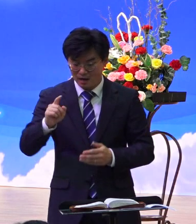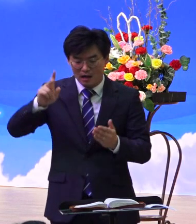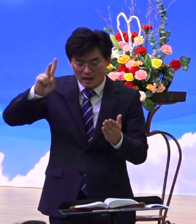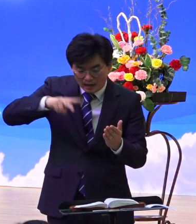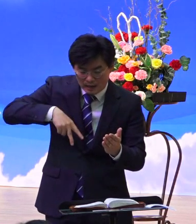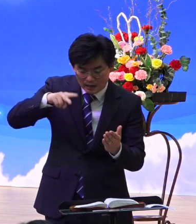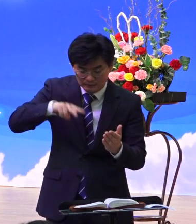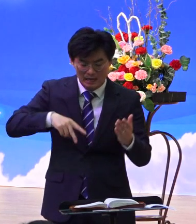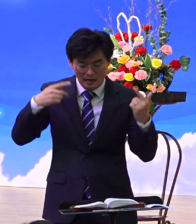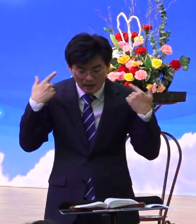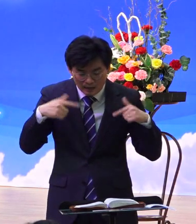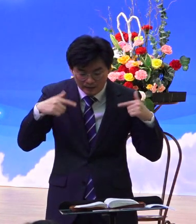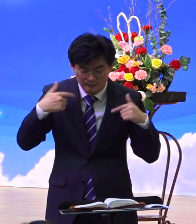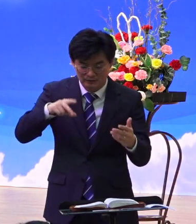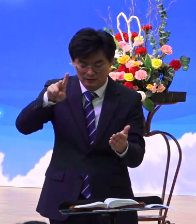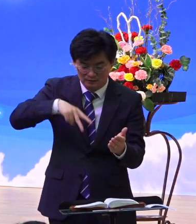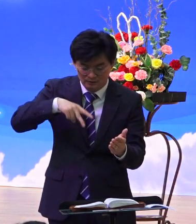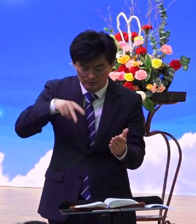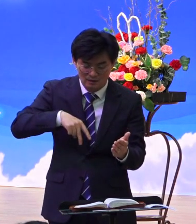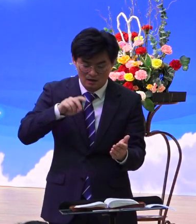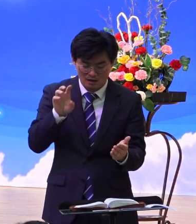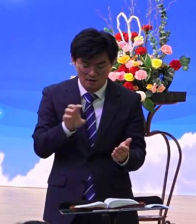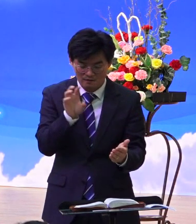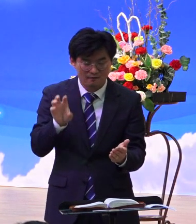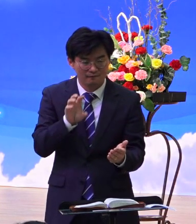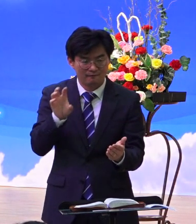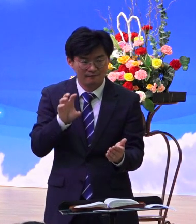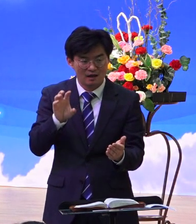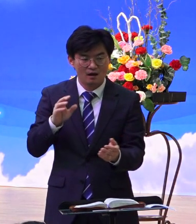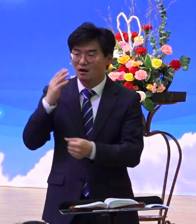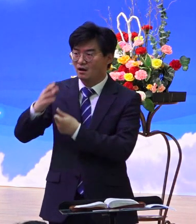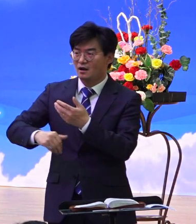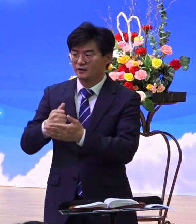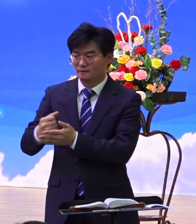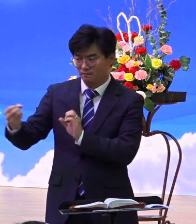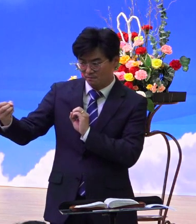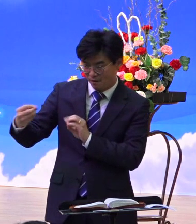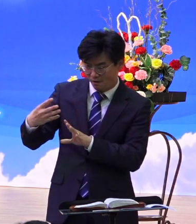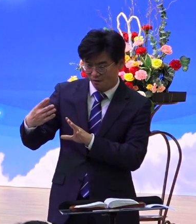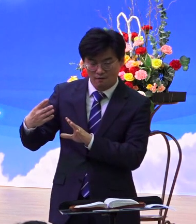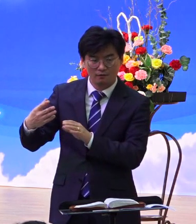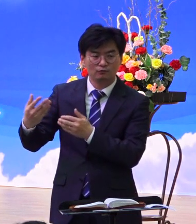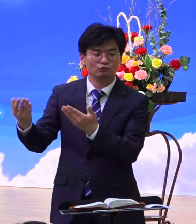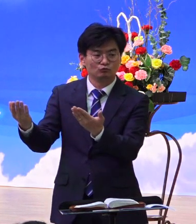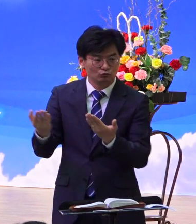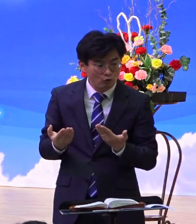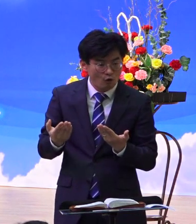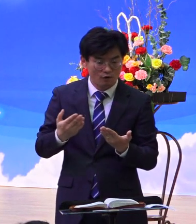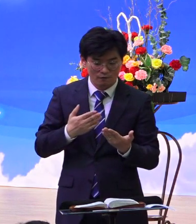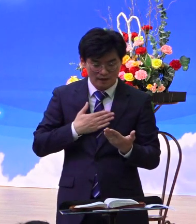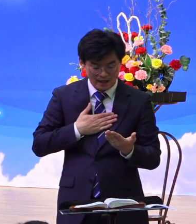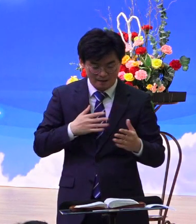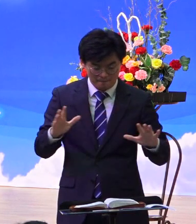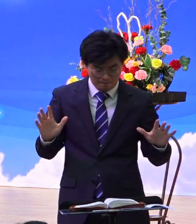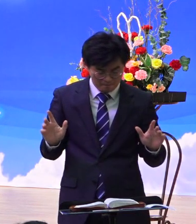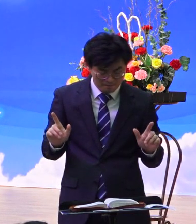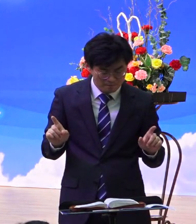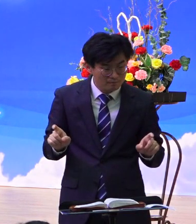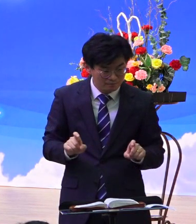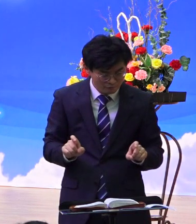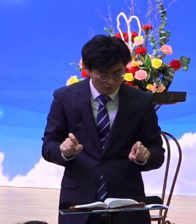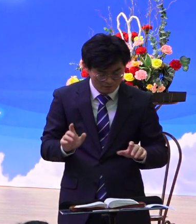합니다. 하나님께서 내게 응답하시고 내 모든 두려움에서 나를 건지셨도다.